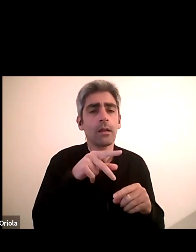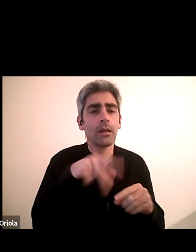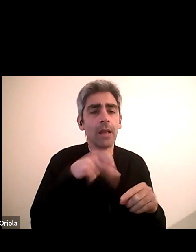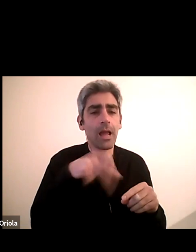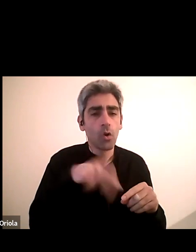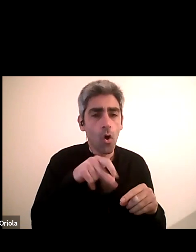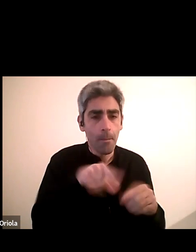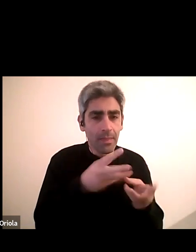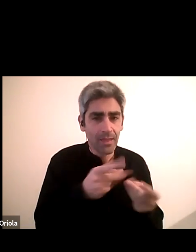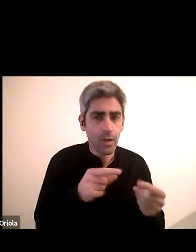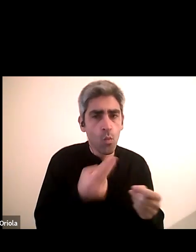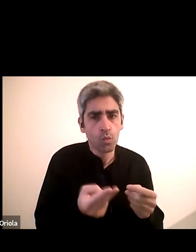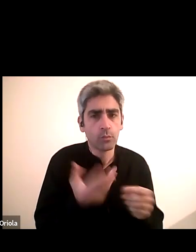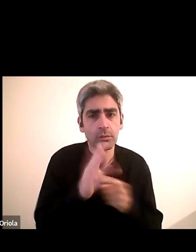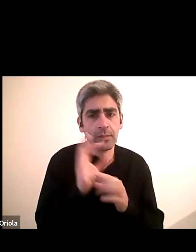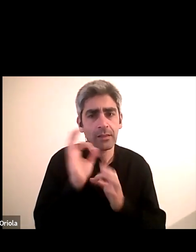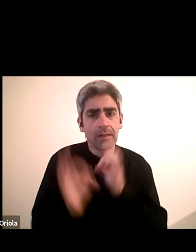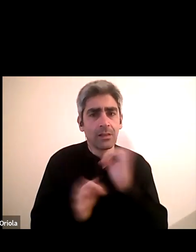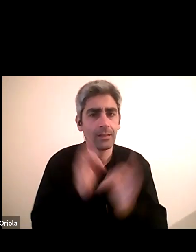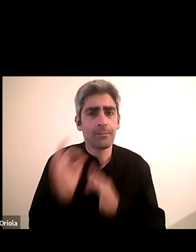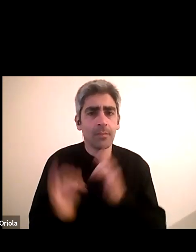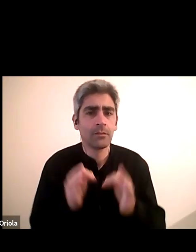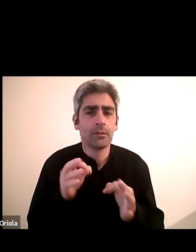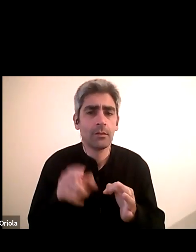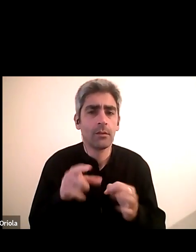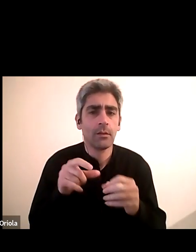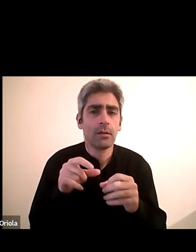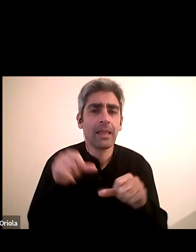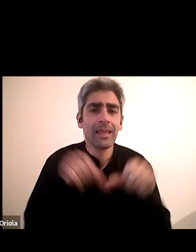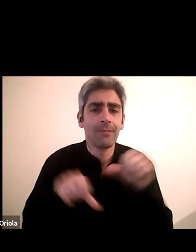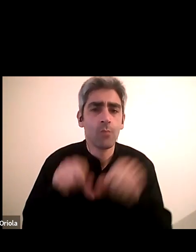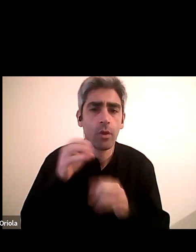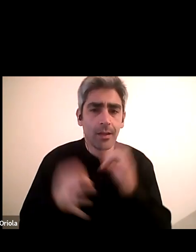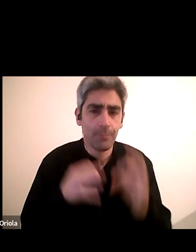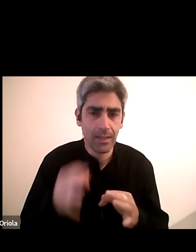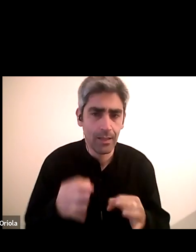utilizados para tratamentos de